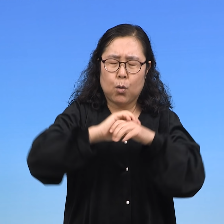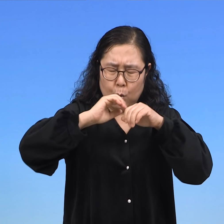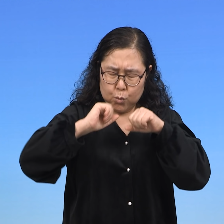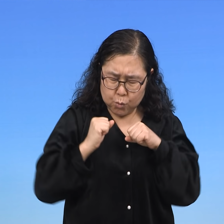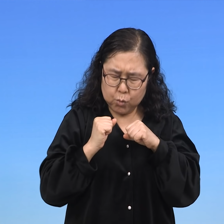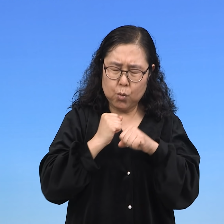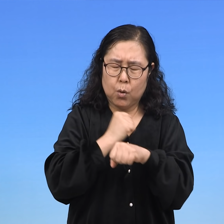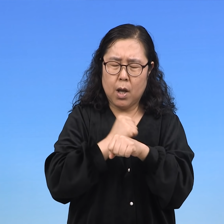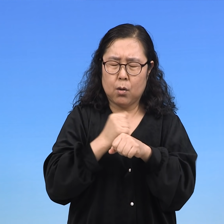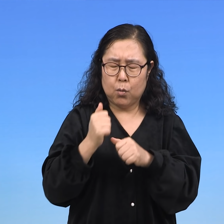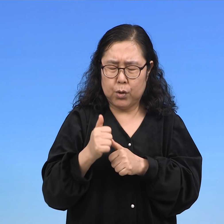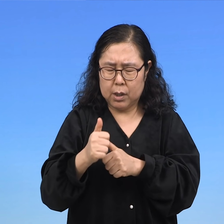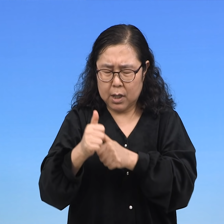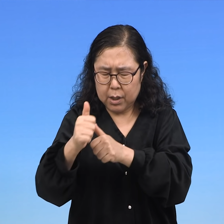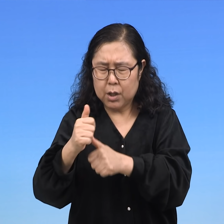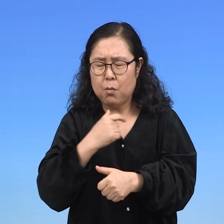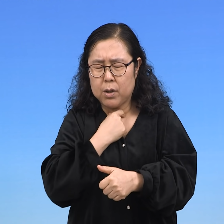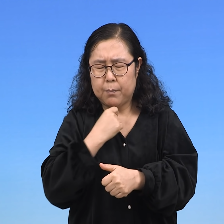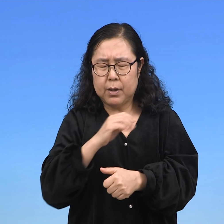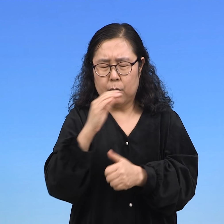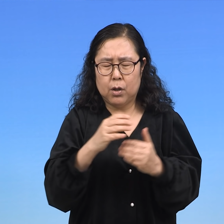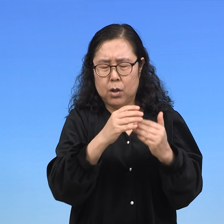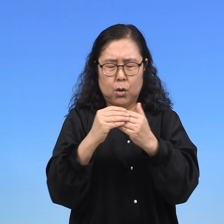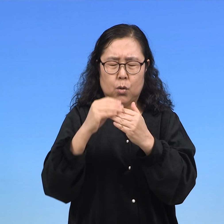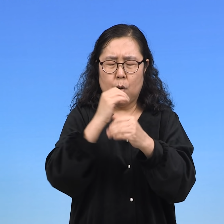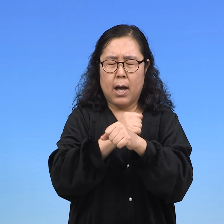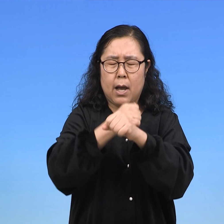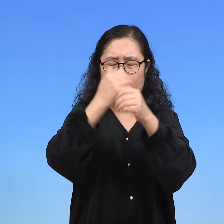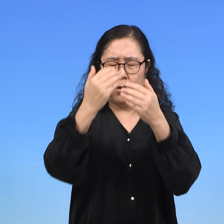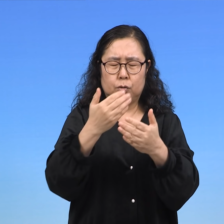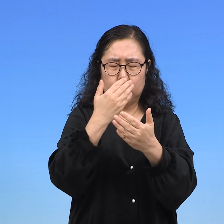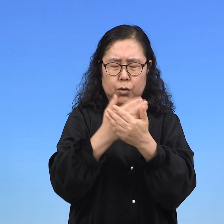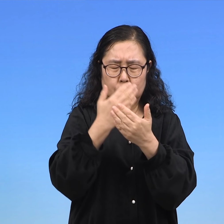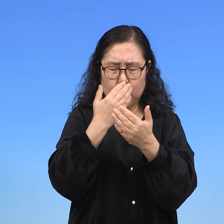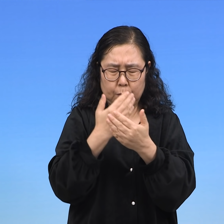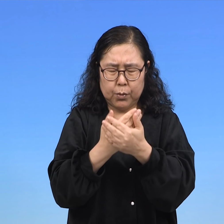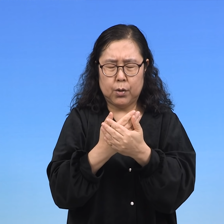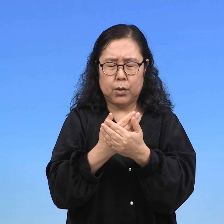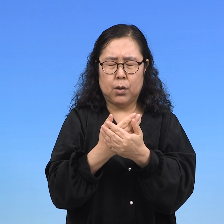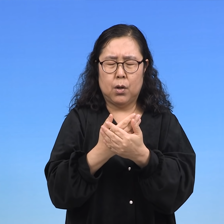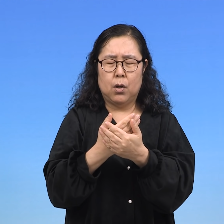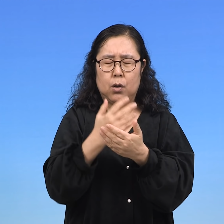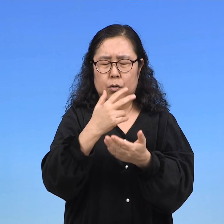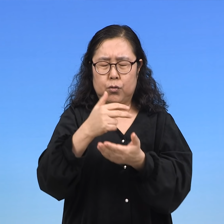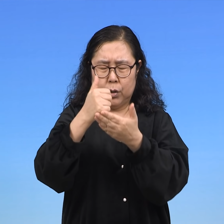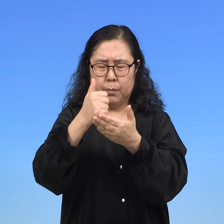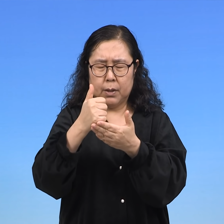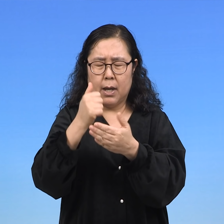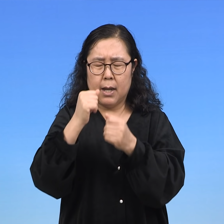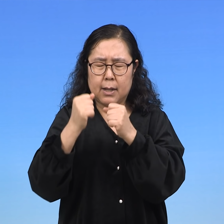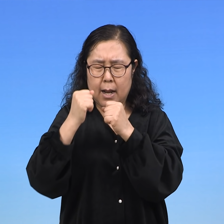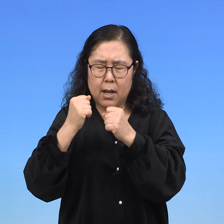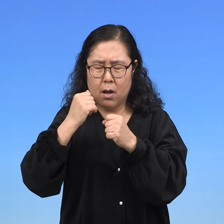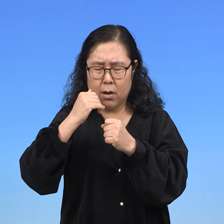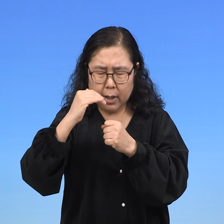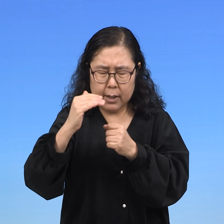우리를 인도하여 주시옵소서. 주님, 그렇게 달려나가는 믿음의 제자매들 되게